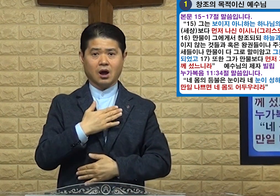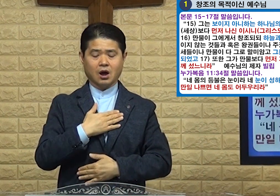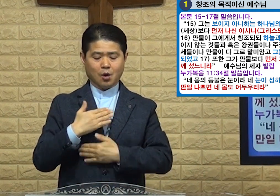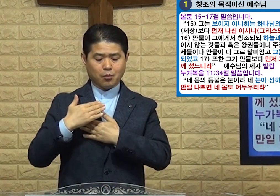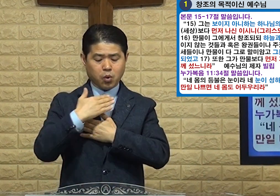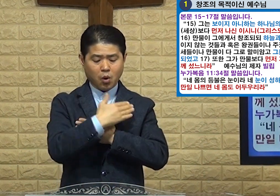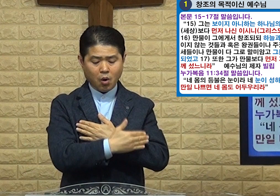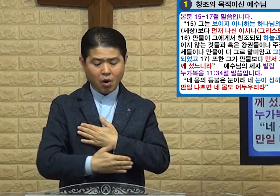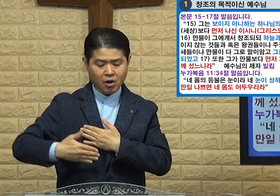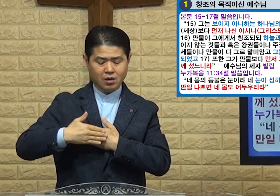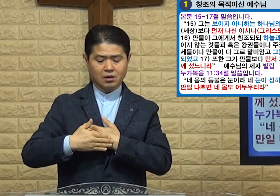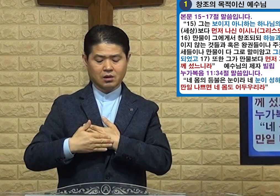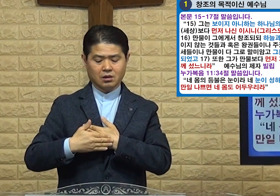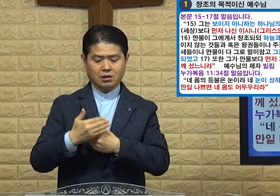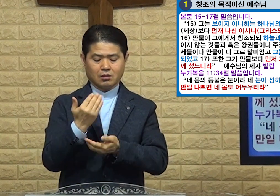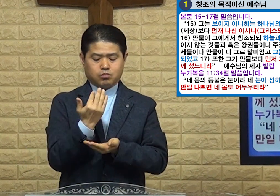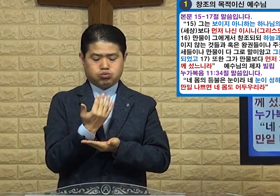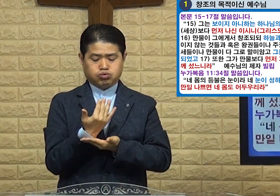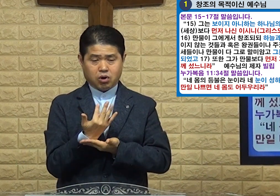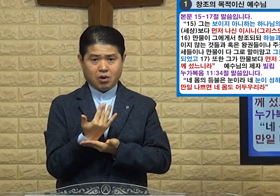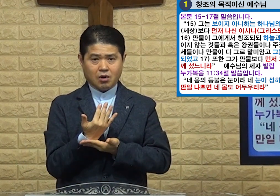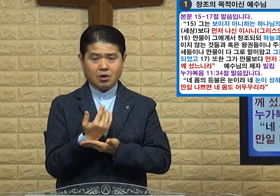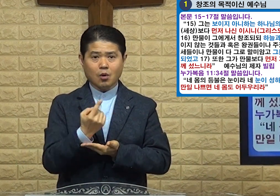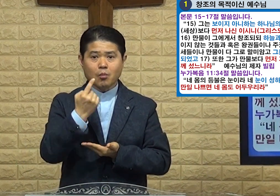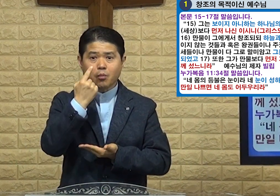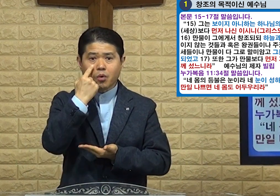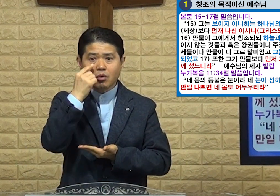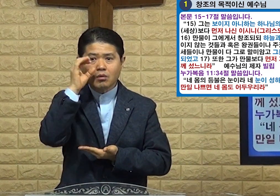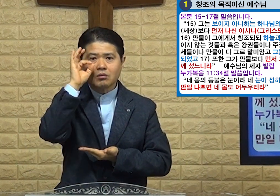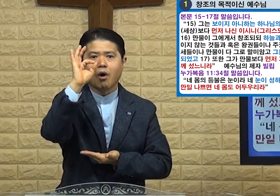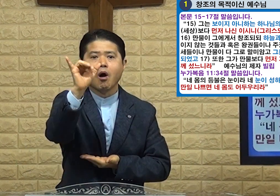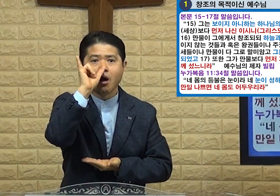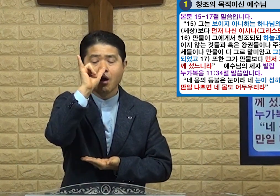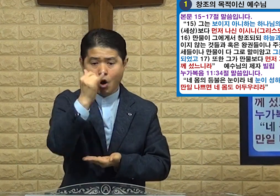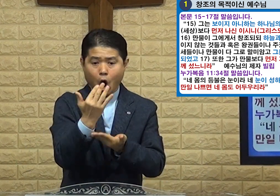보면 내 몸의 등불은 눈이다.